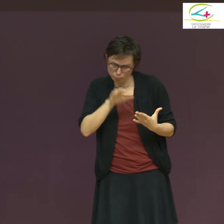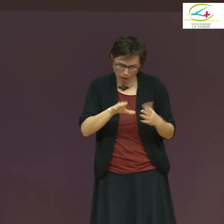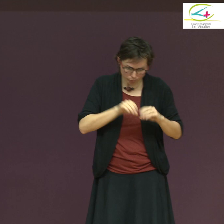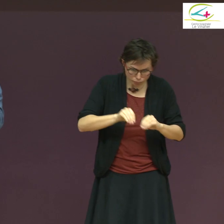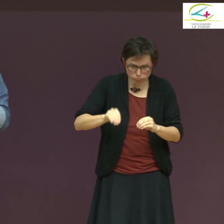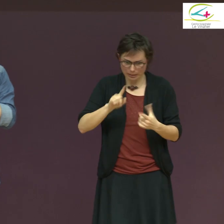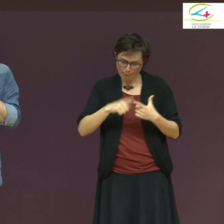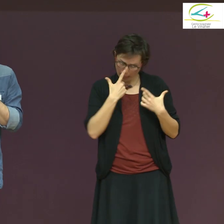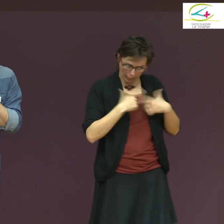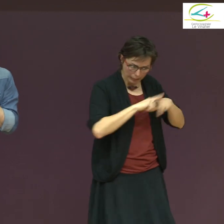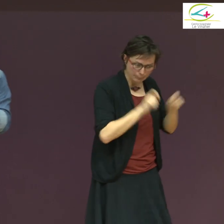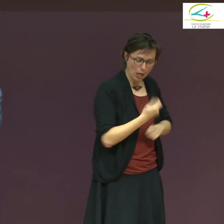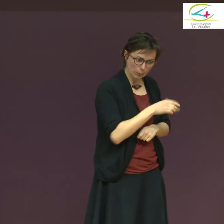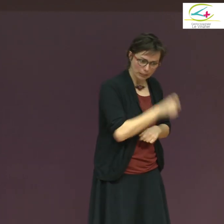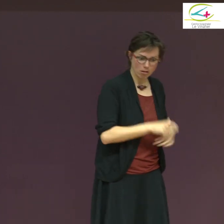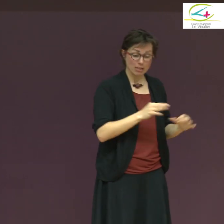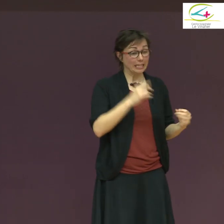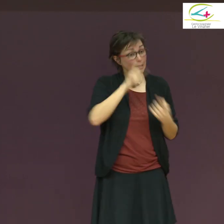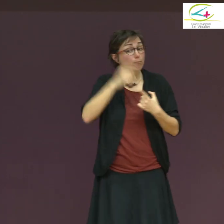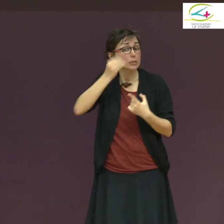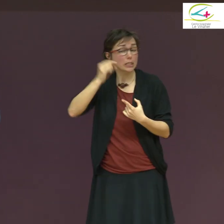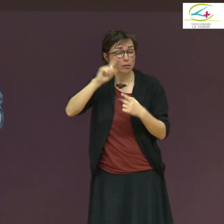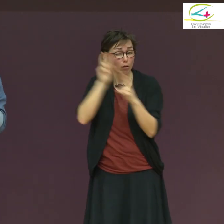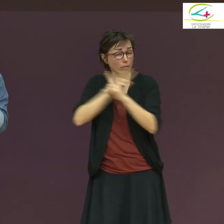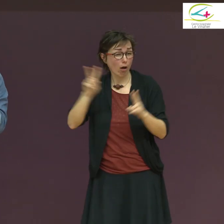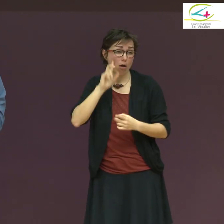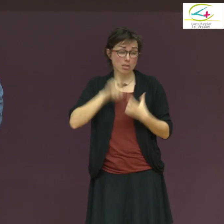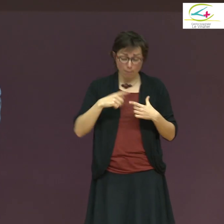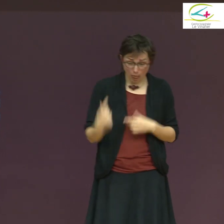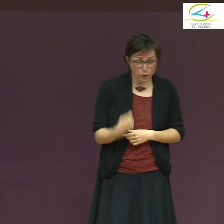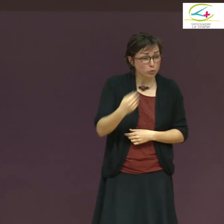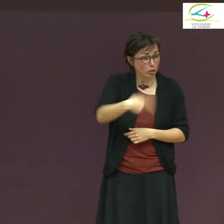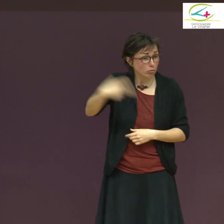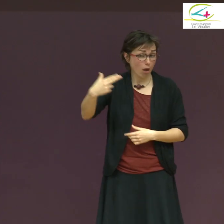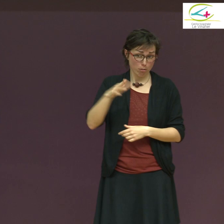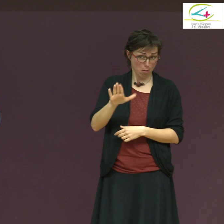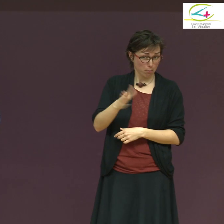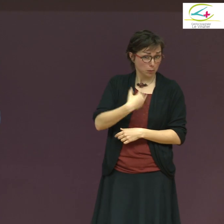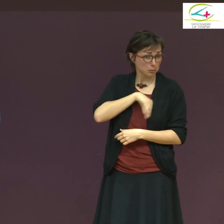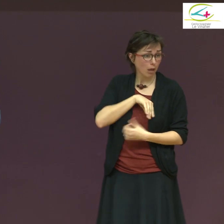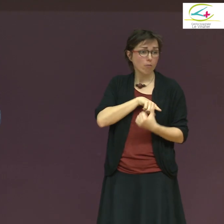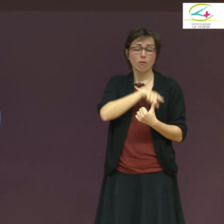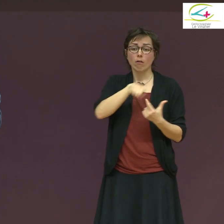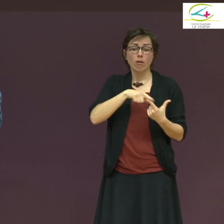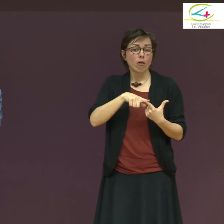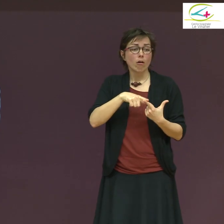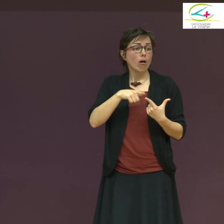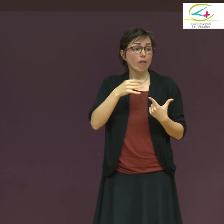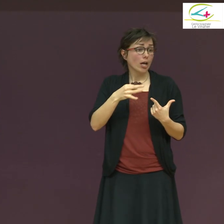voyez, là, on va toucher des choses qui ne sont pas de la psychiatrie, hein, qui sont de l'ordre de l'éducation nationale, qui sont de l'ordre de l'éducatif tout